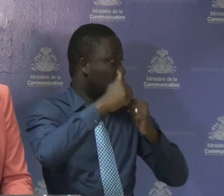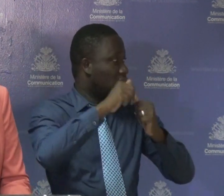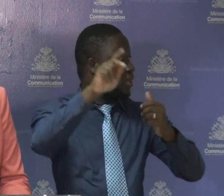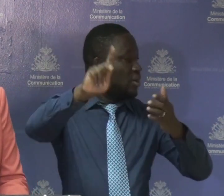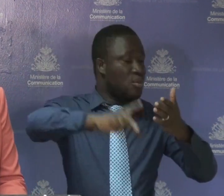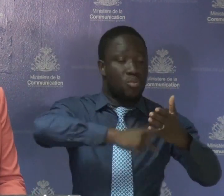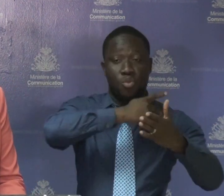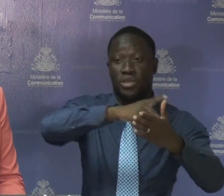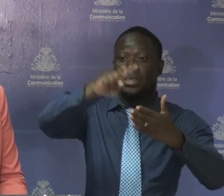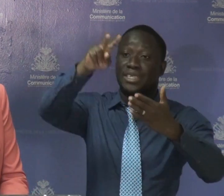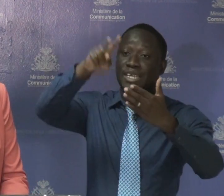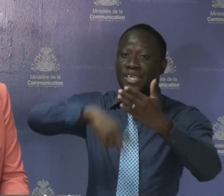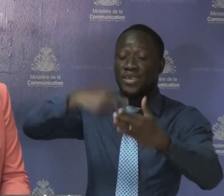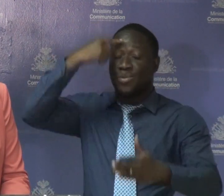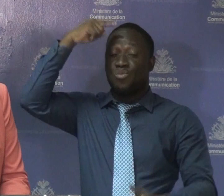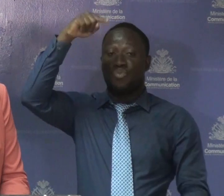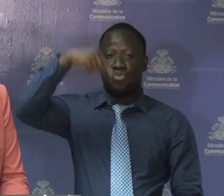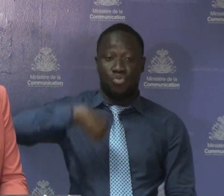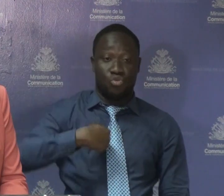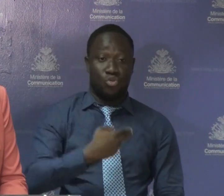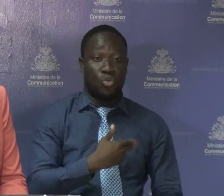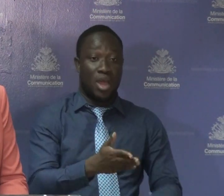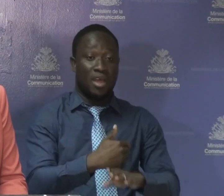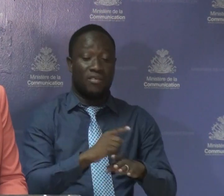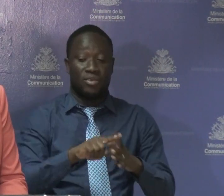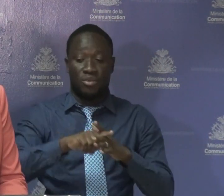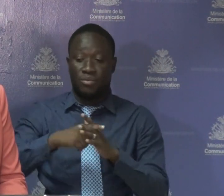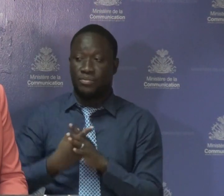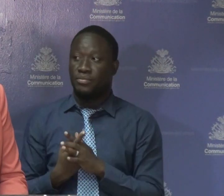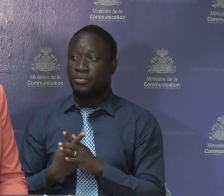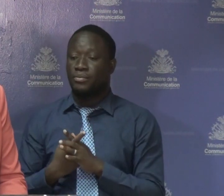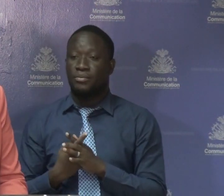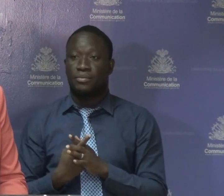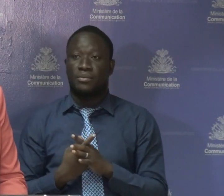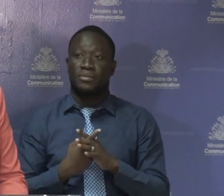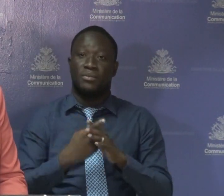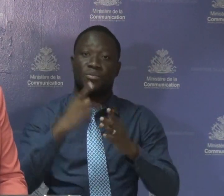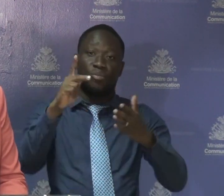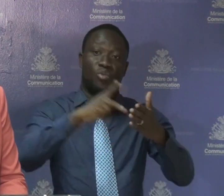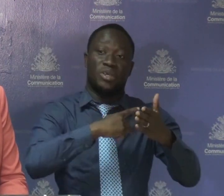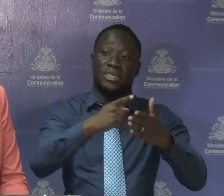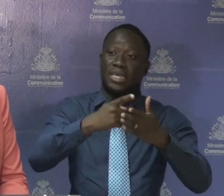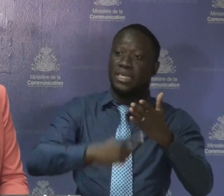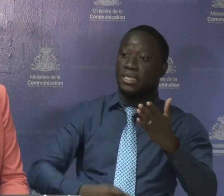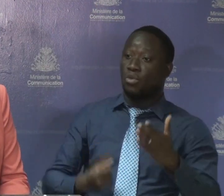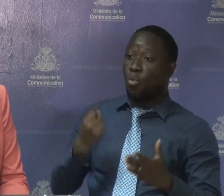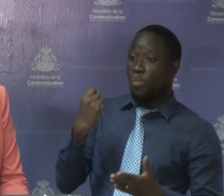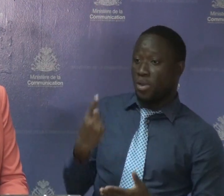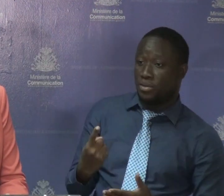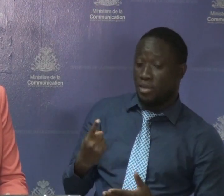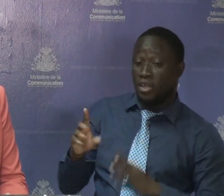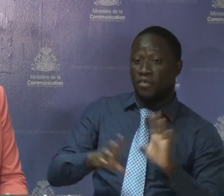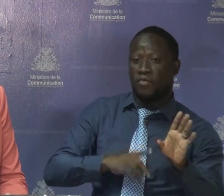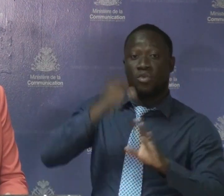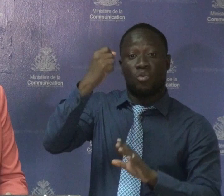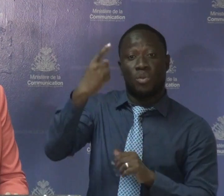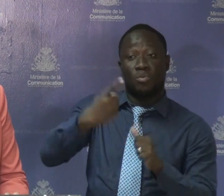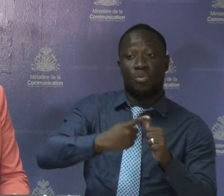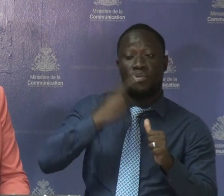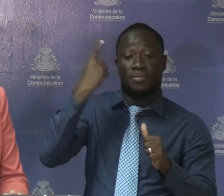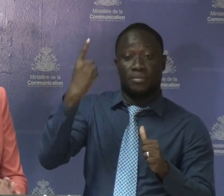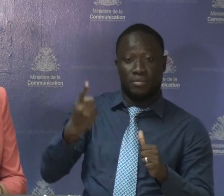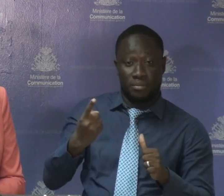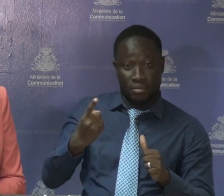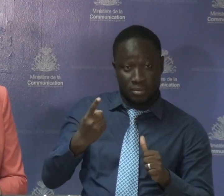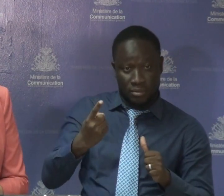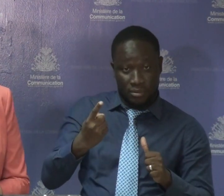que je lis pour nous, avant que je commence à parler. Poésie, ça le fait nous comprendre. Il fait nous comprendre d'abord